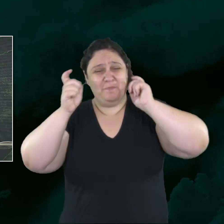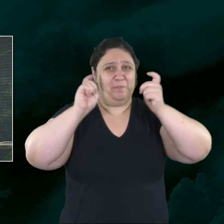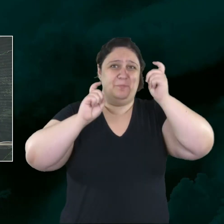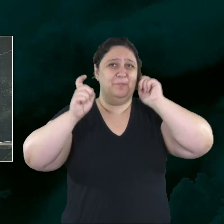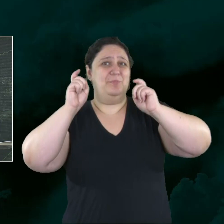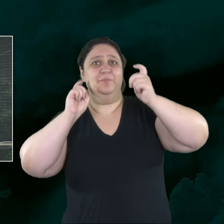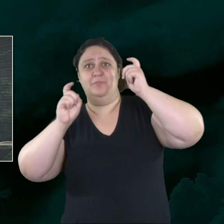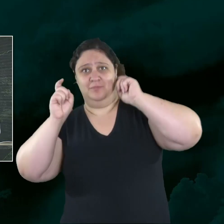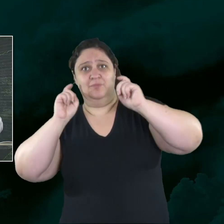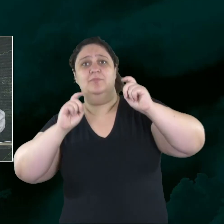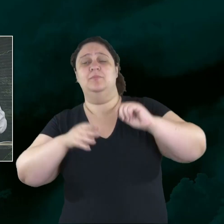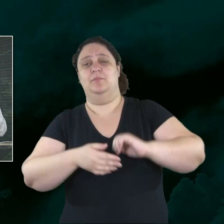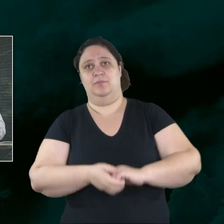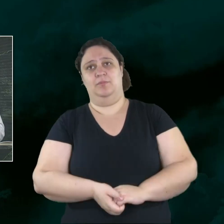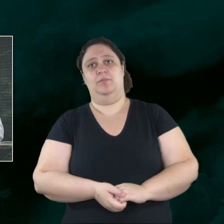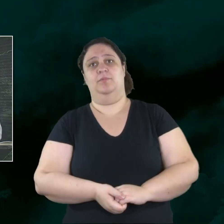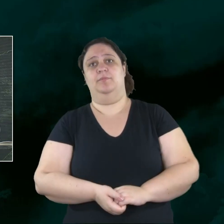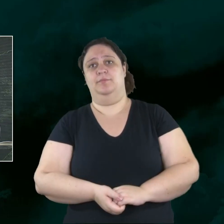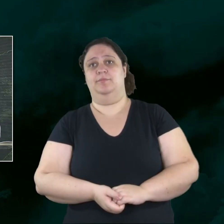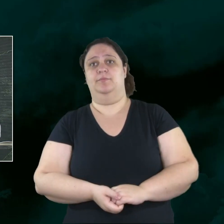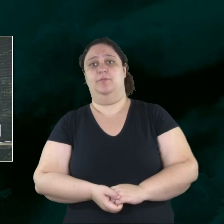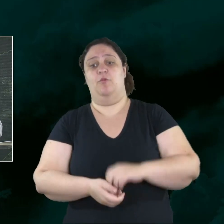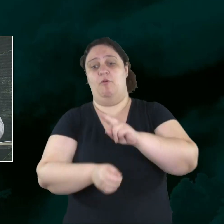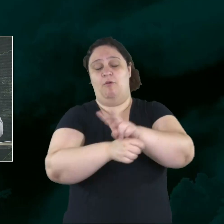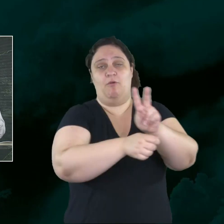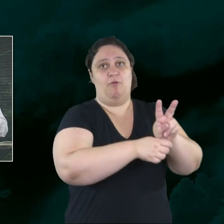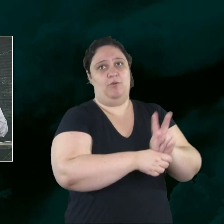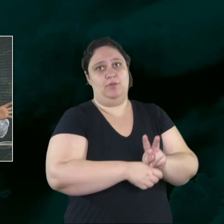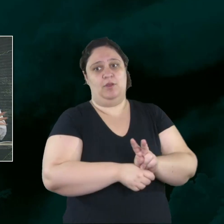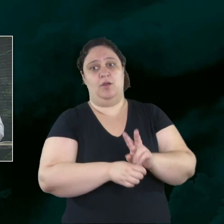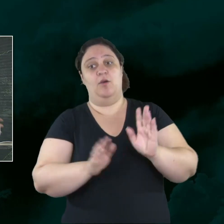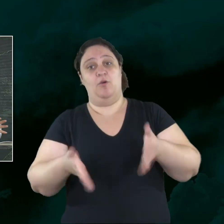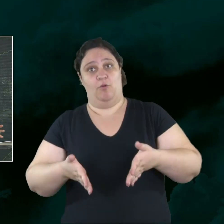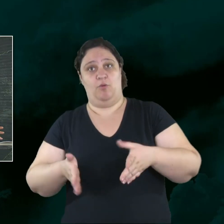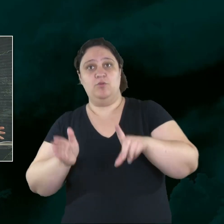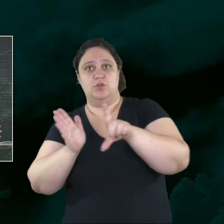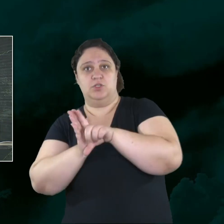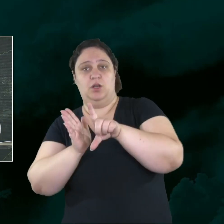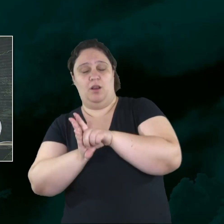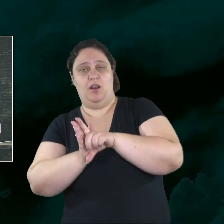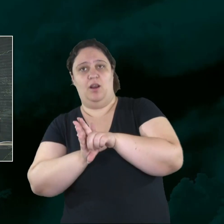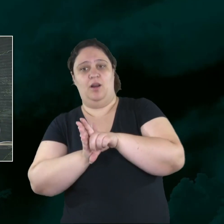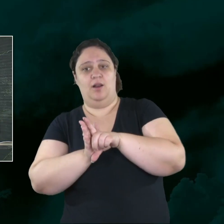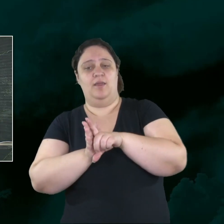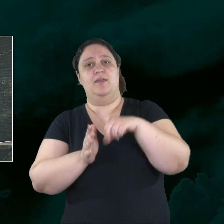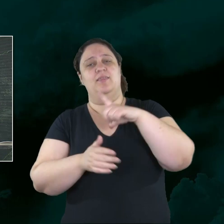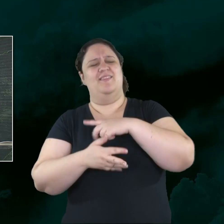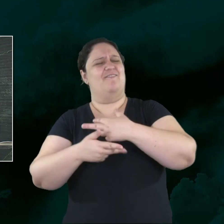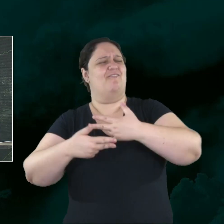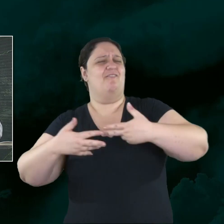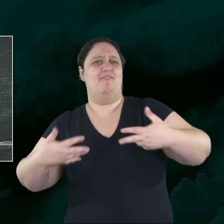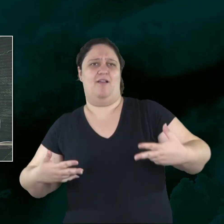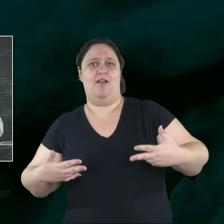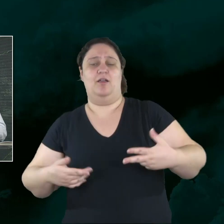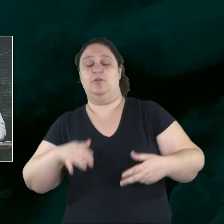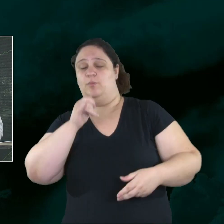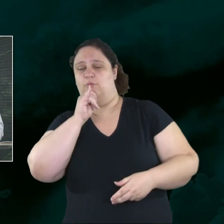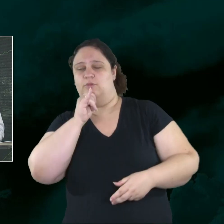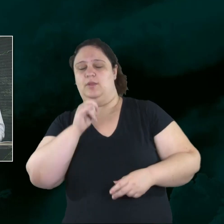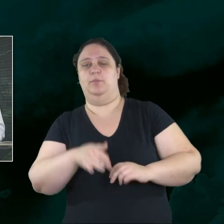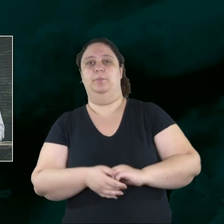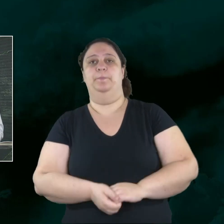né, proteção, né, a isso. E hoje, graças a Deus, na legislação do homem, tem muitas coisas desse tipo. Por